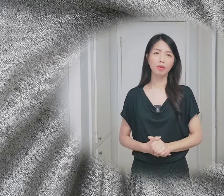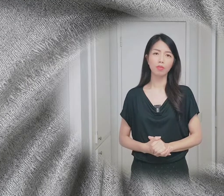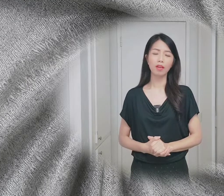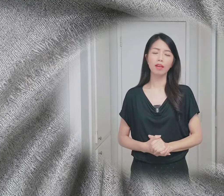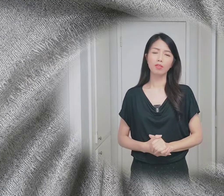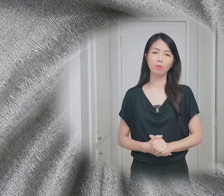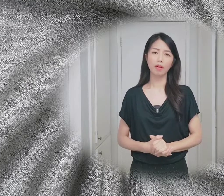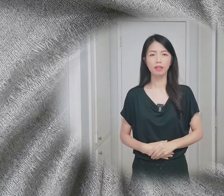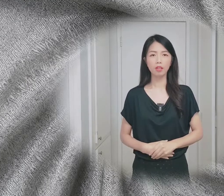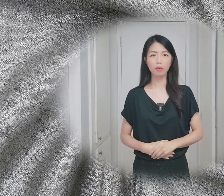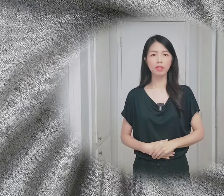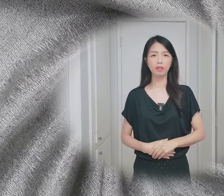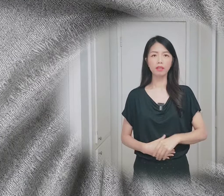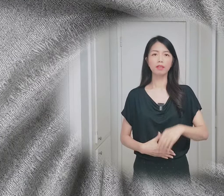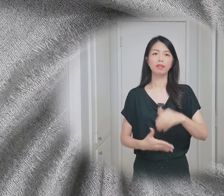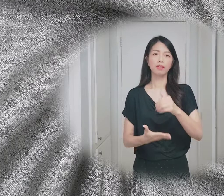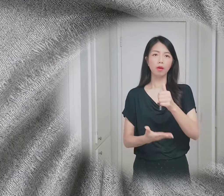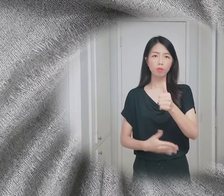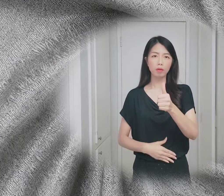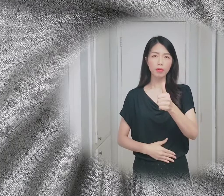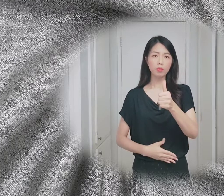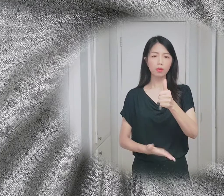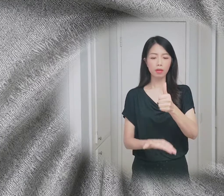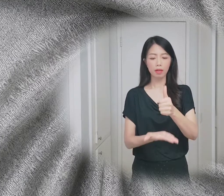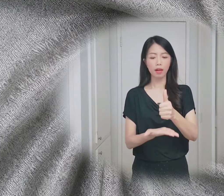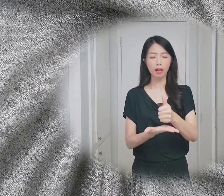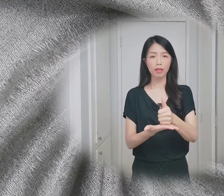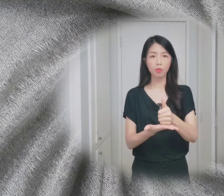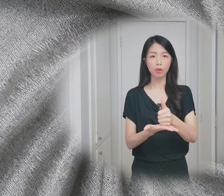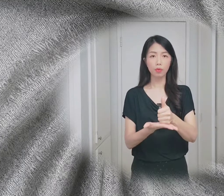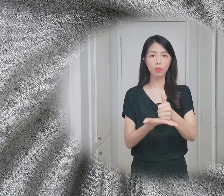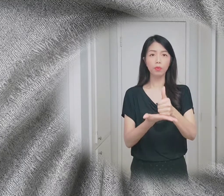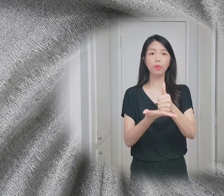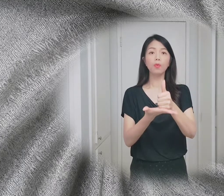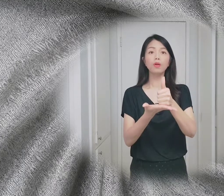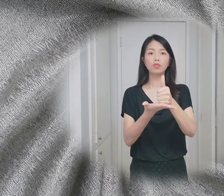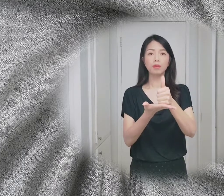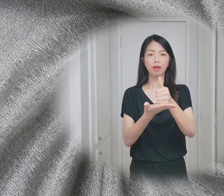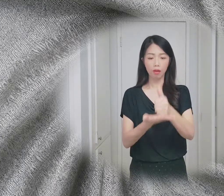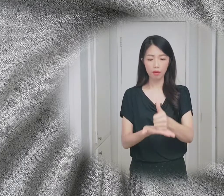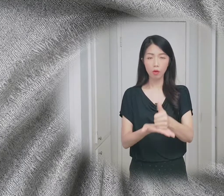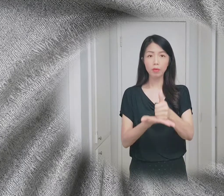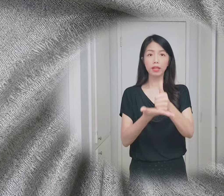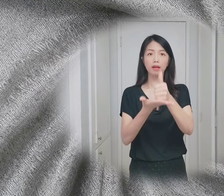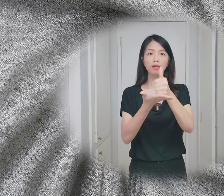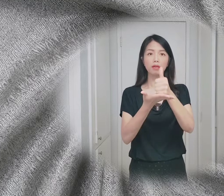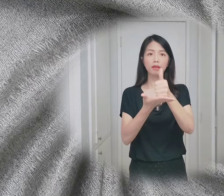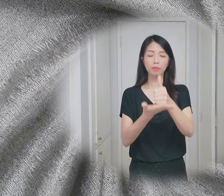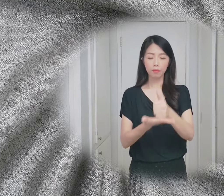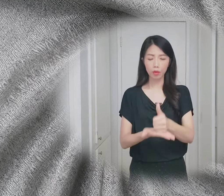많기 때문에 정말 일단 섬기다는 엄지만 핀 손을 아래에서 위로 올려주시면 돼요.